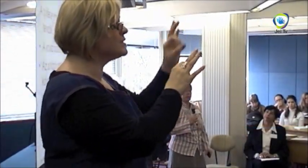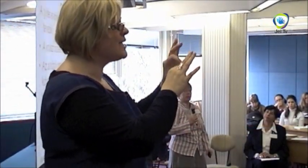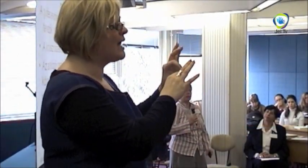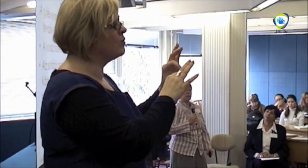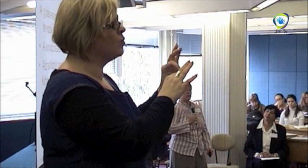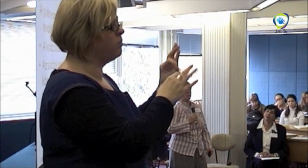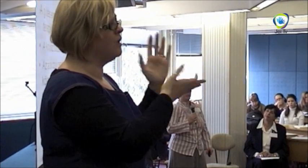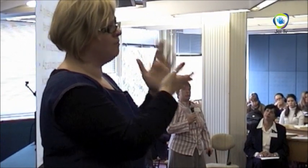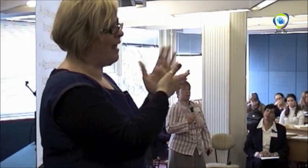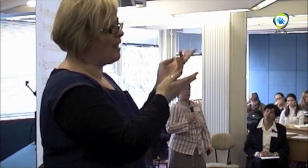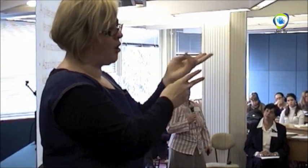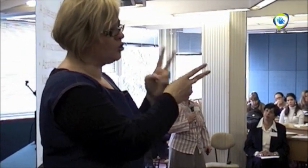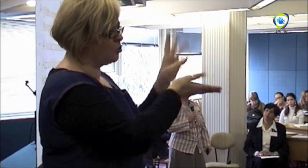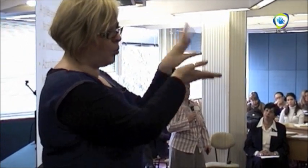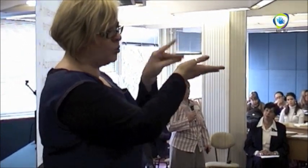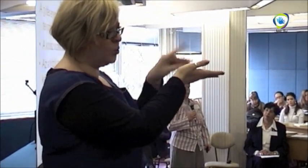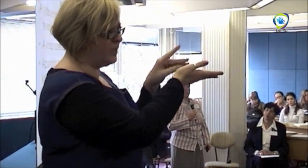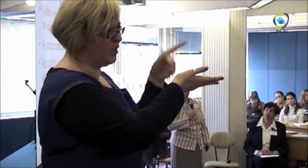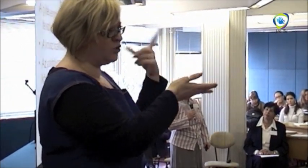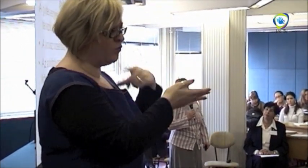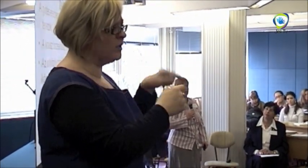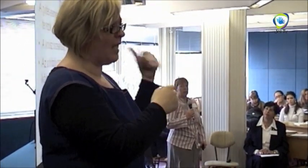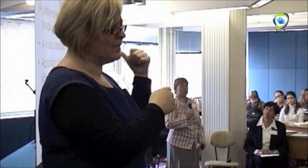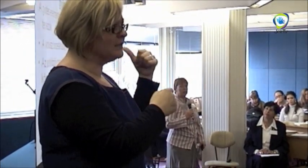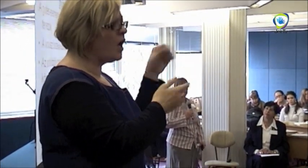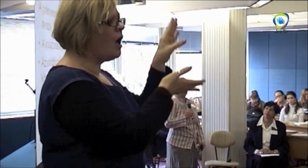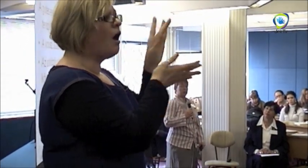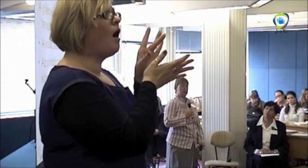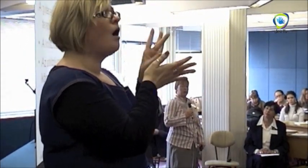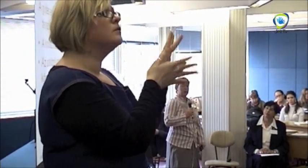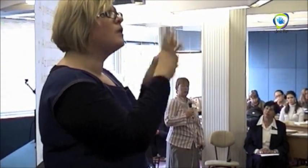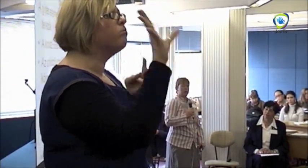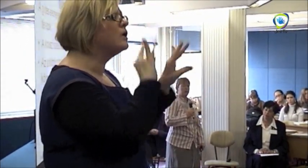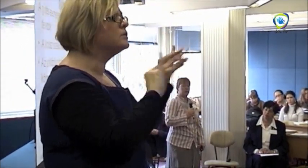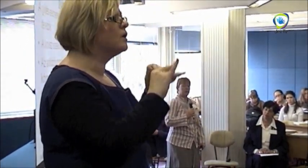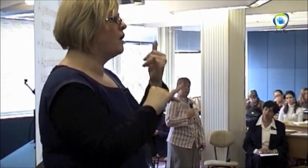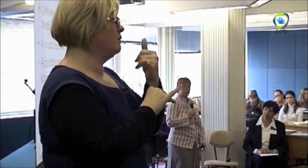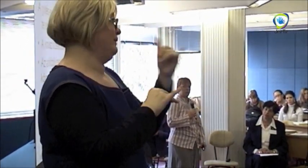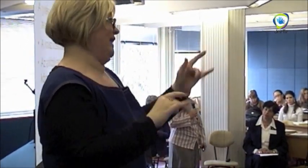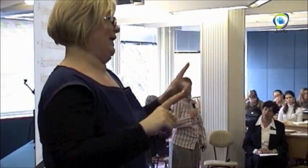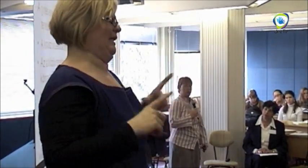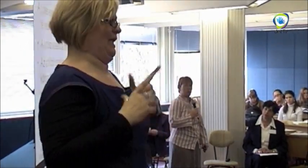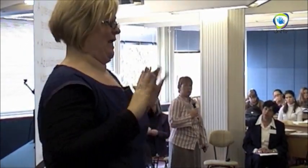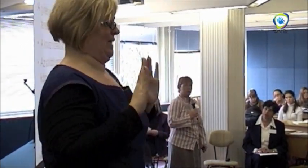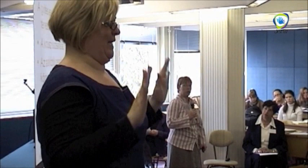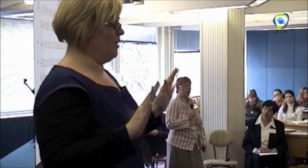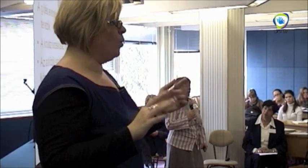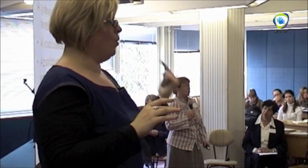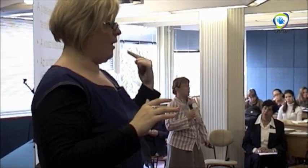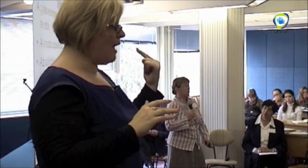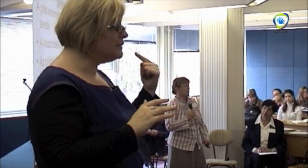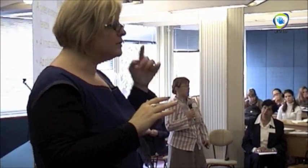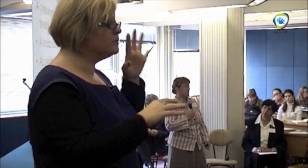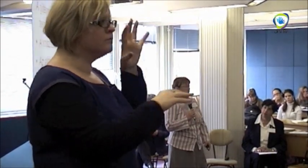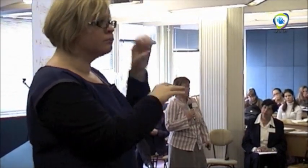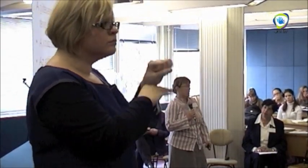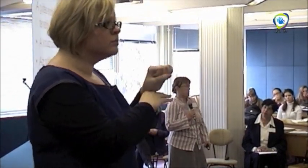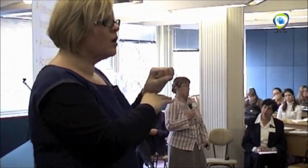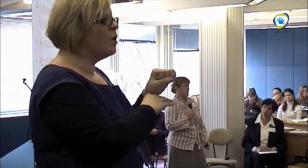történtek. Ezek alapján ugye ez a tapasztalat él mindenki számára hozzáférhető, hogy mi minden befolyásolhatja